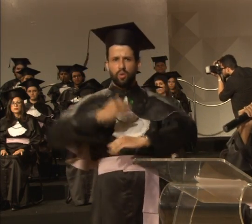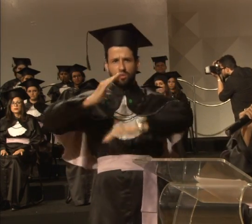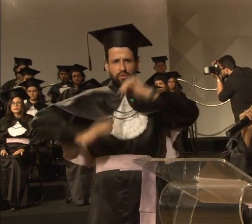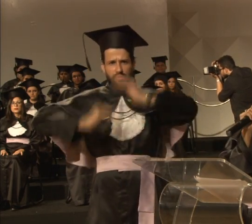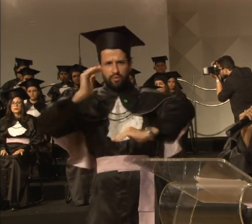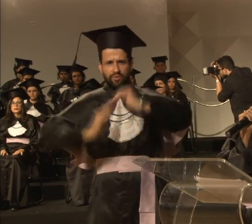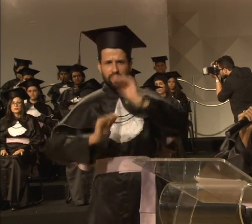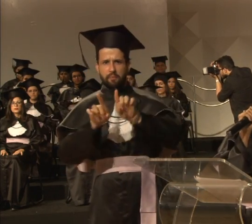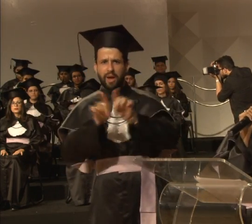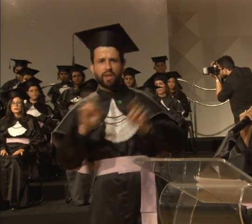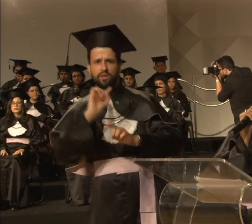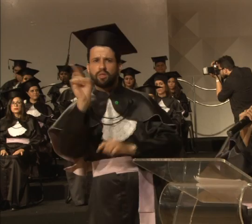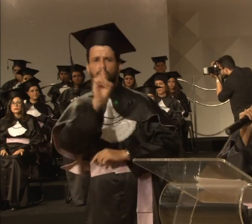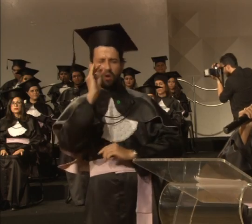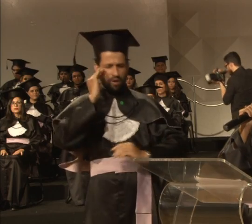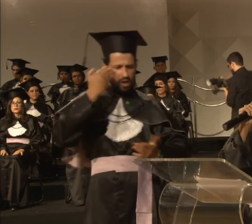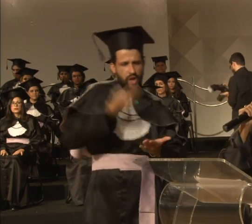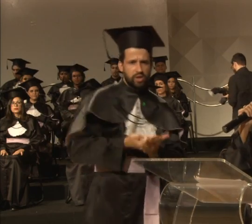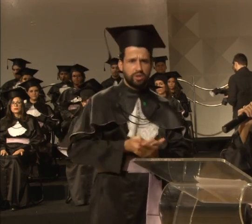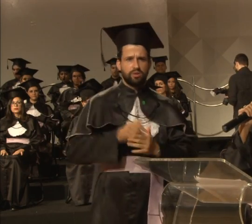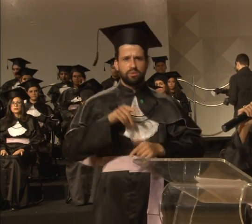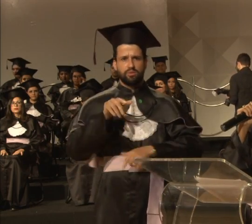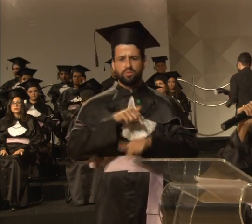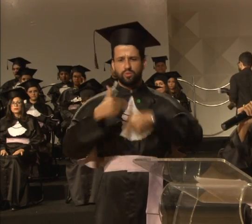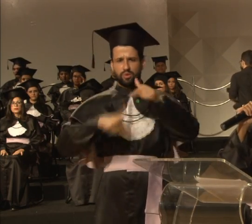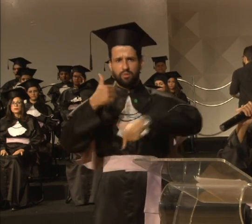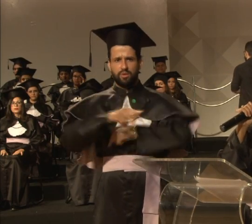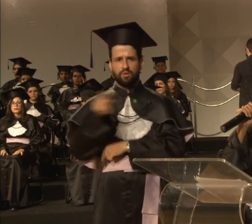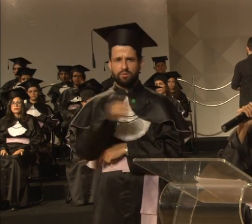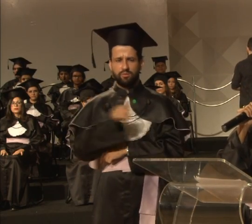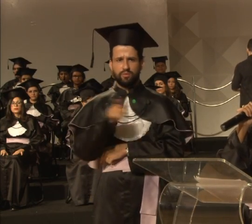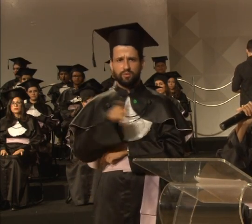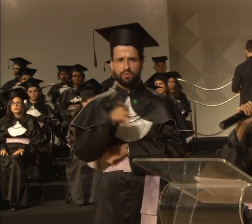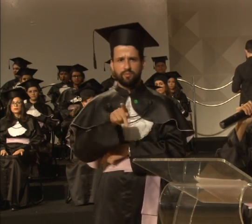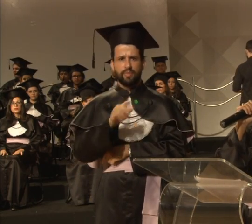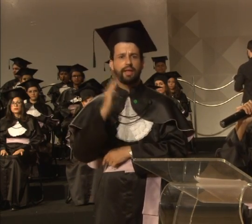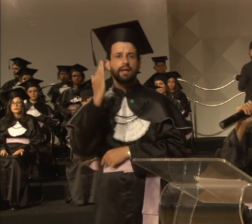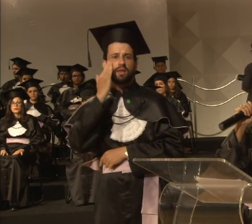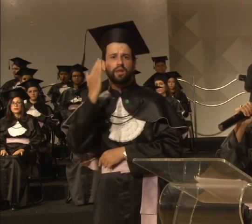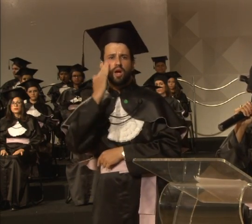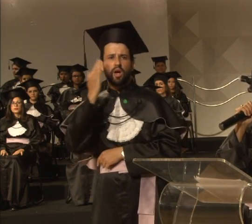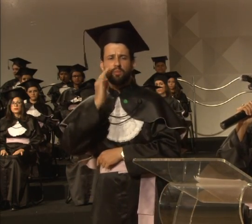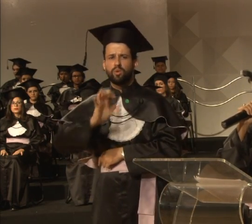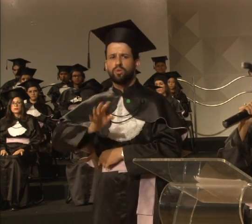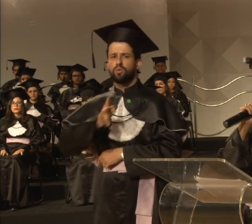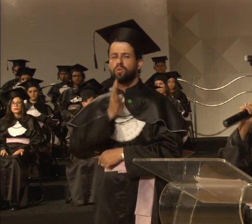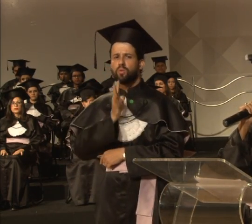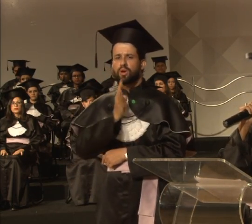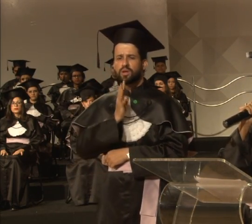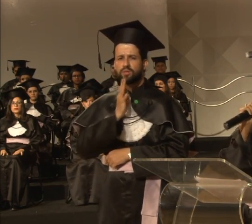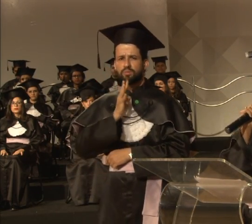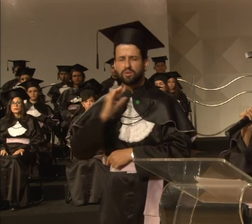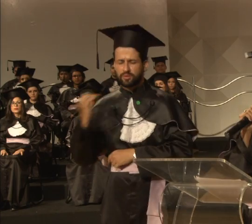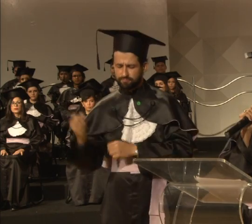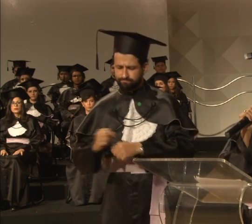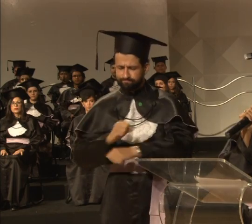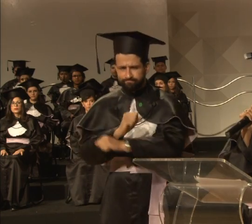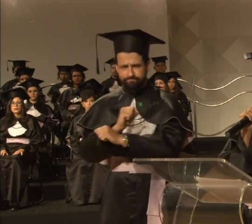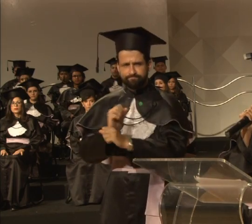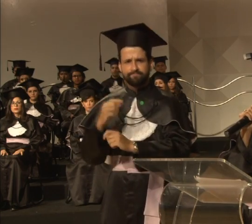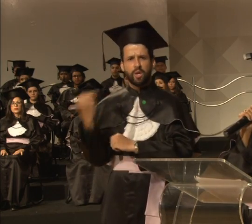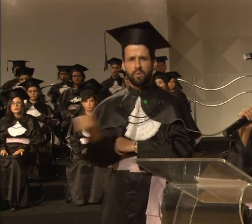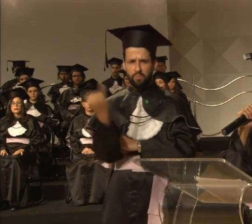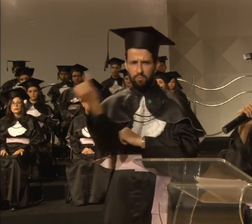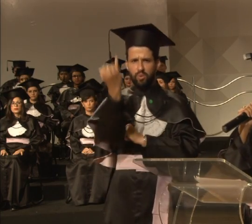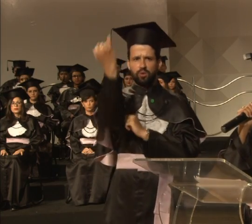desvalorizam o nosso trabalho. Sabe-se que o conhecimento é de grande importância para a humanidade,